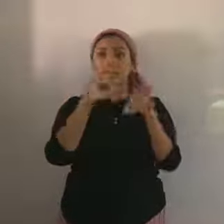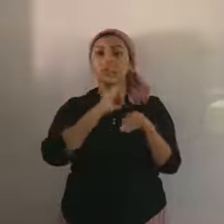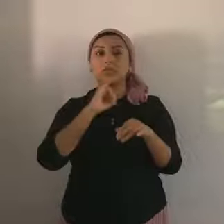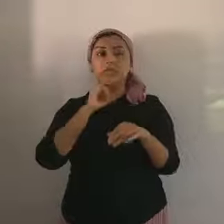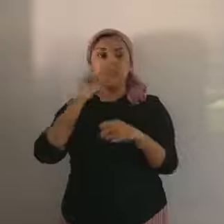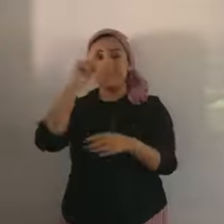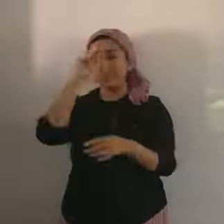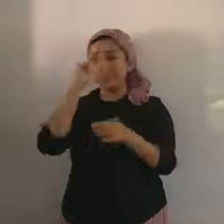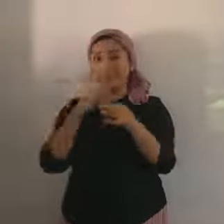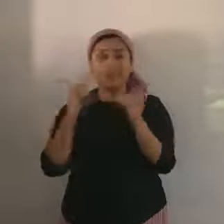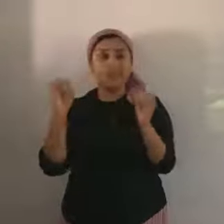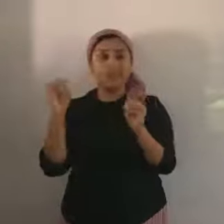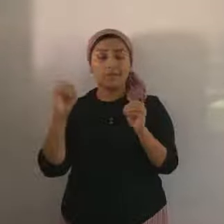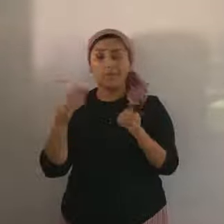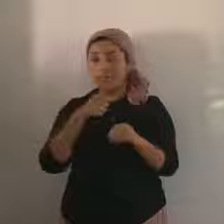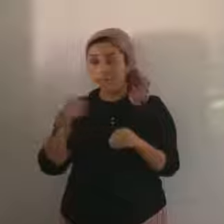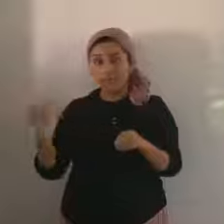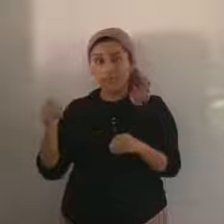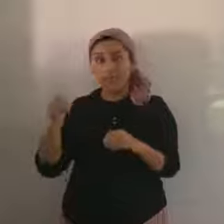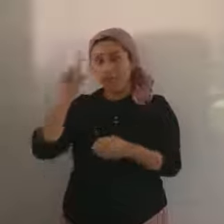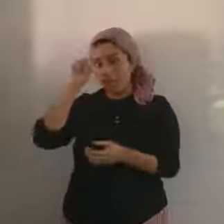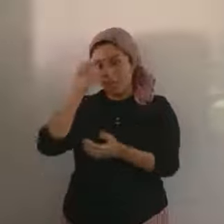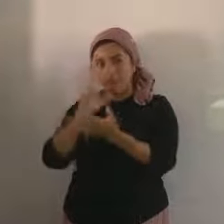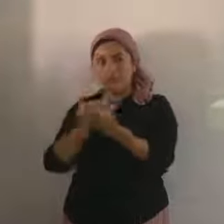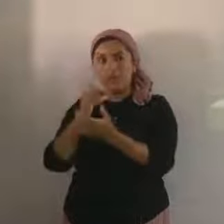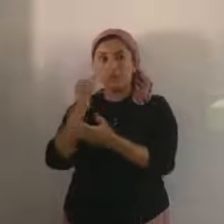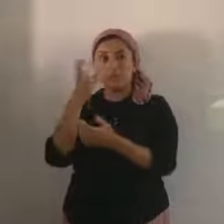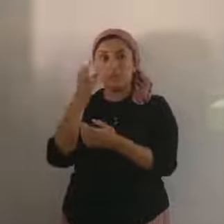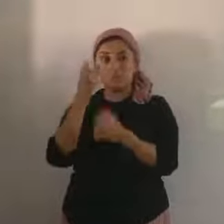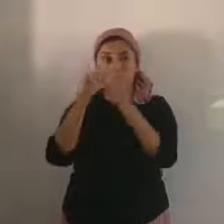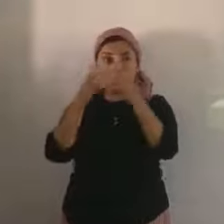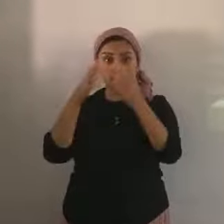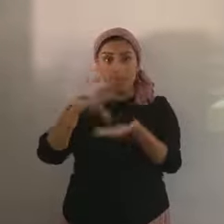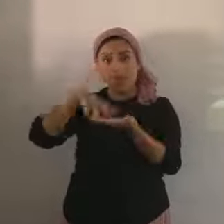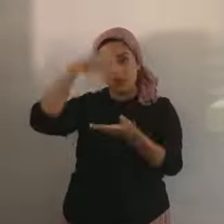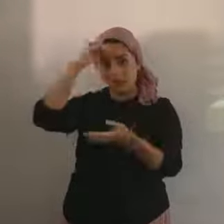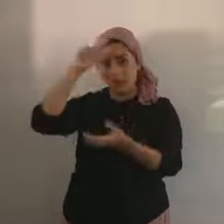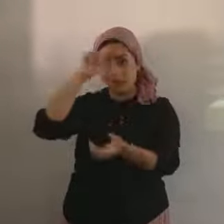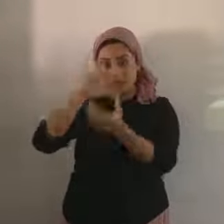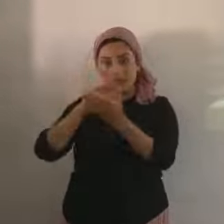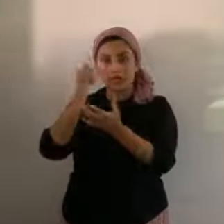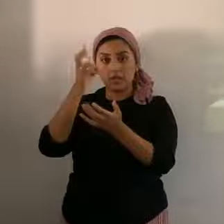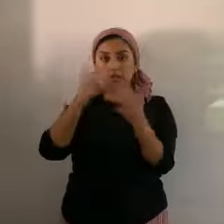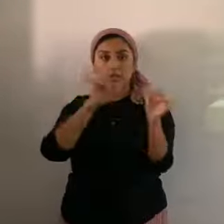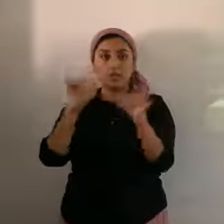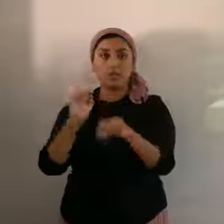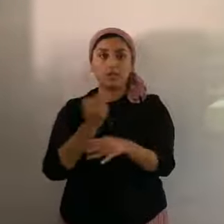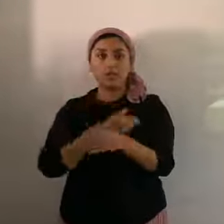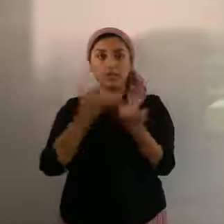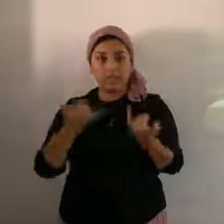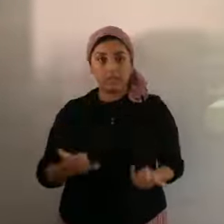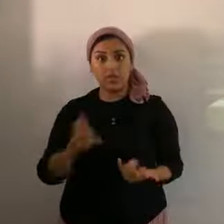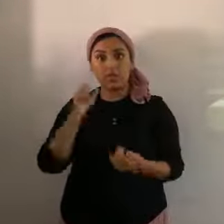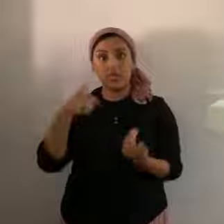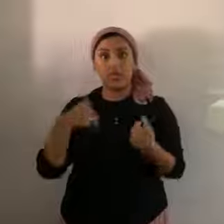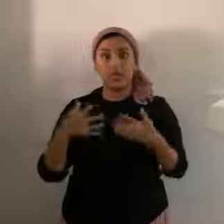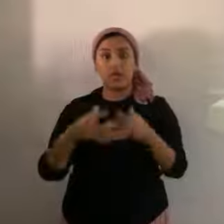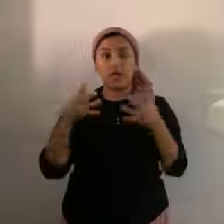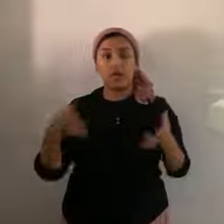incrédula y ellos creyendo en Yahshua, sus discípulos, como nosotros ahora. Pero tenemos que tener mucha